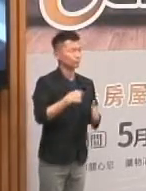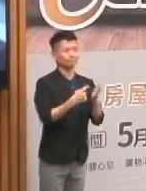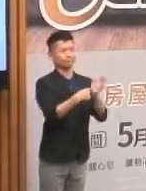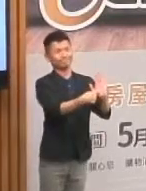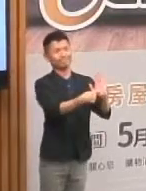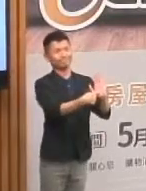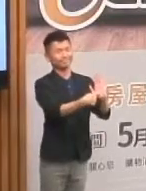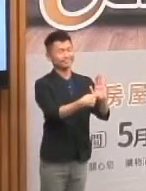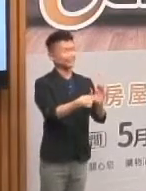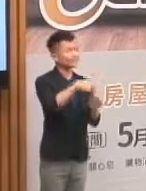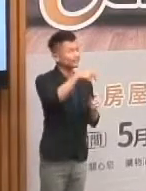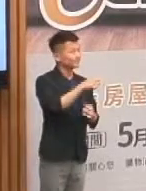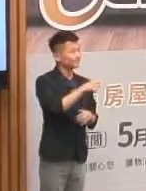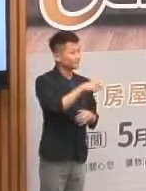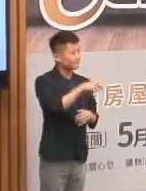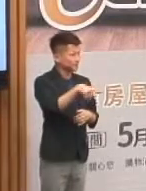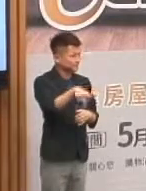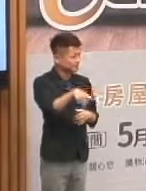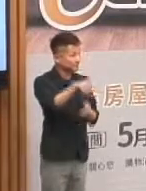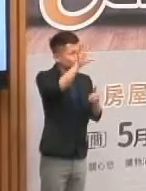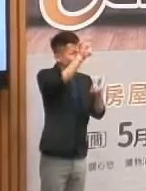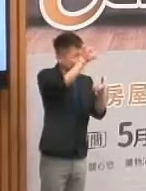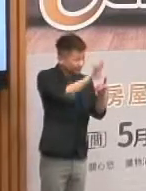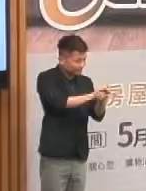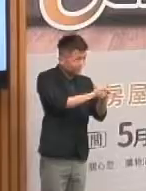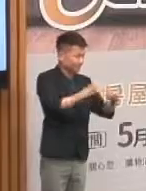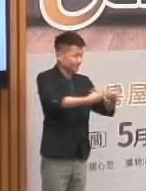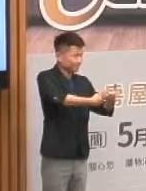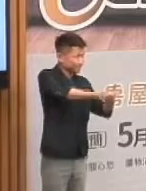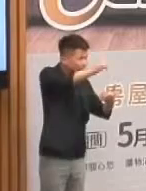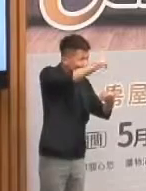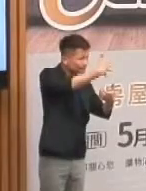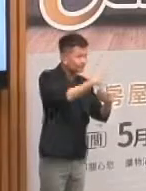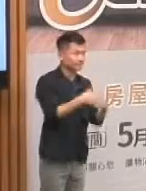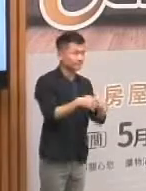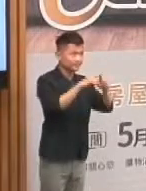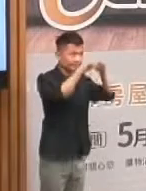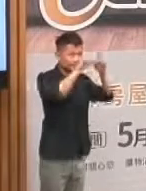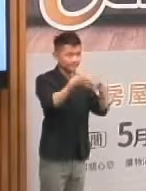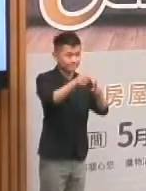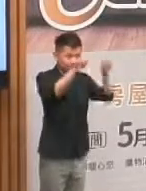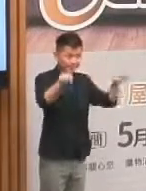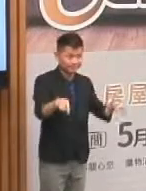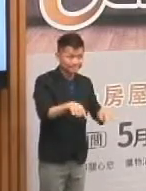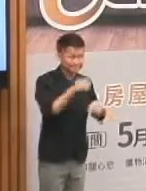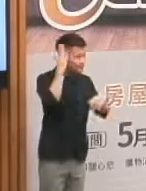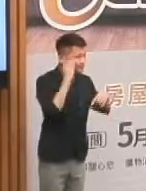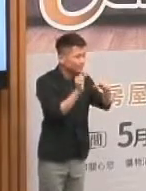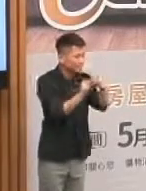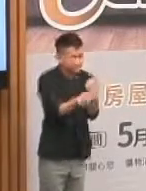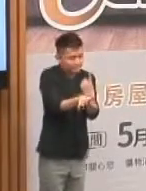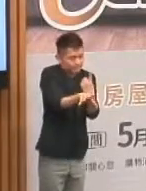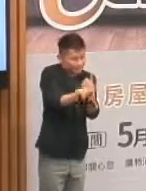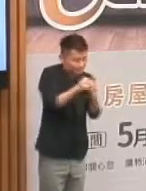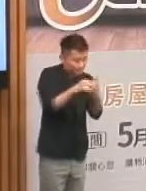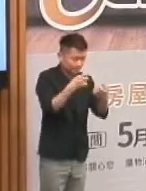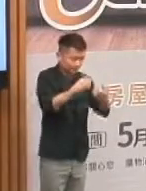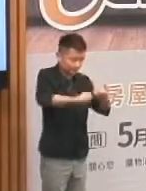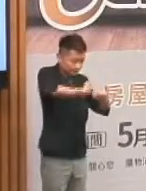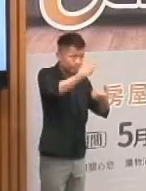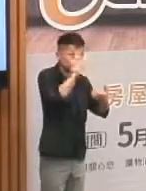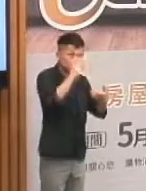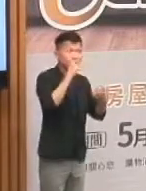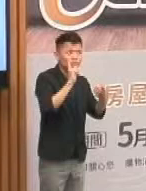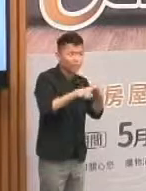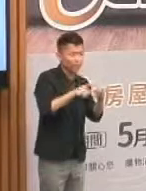吧，下载有提供缴税服务的行动支付 App， 扫描税单上的 QR Code， 确认缴税资料，缴纳